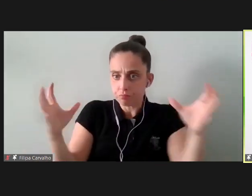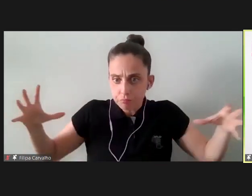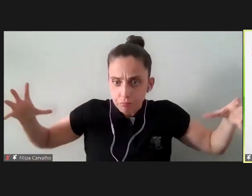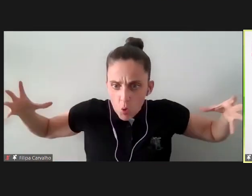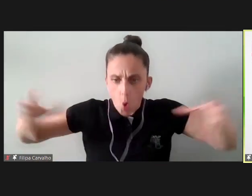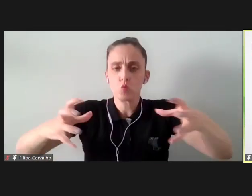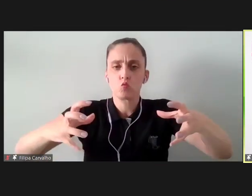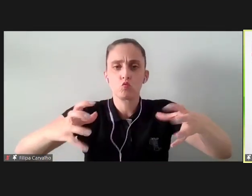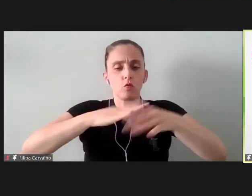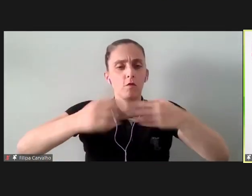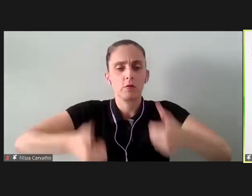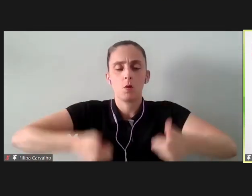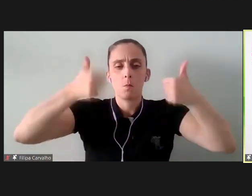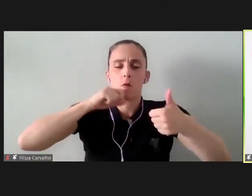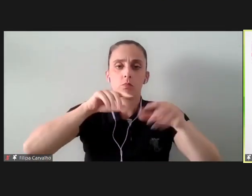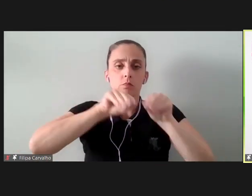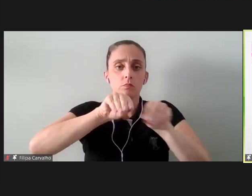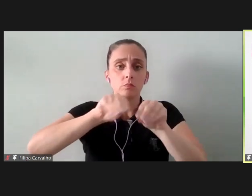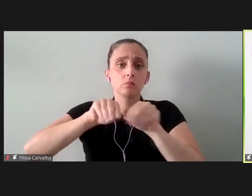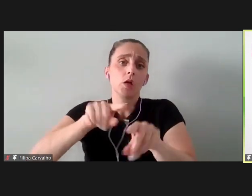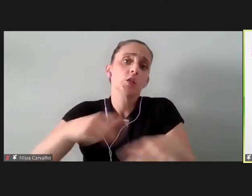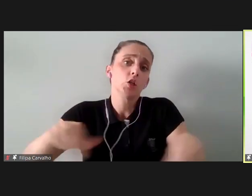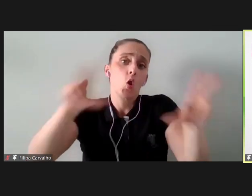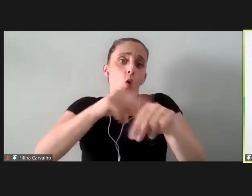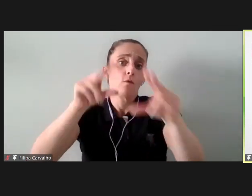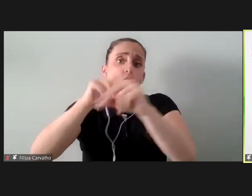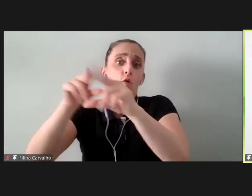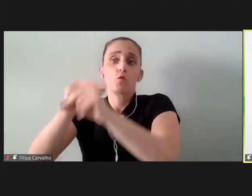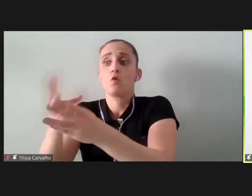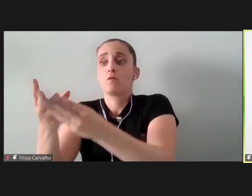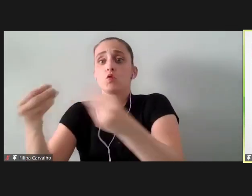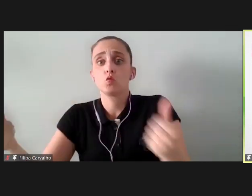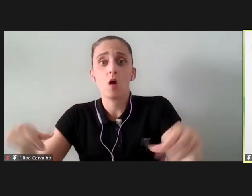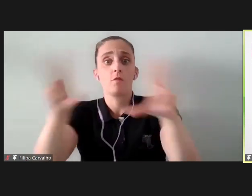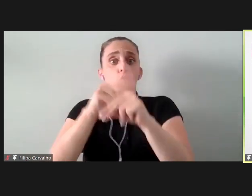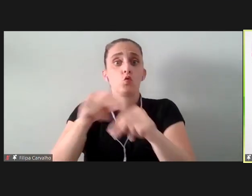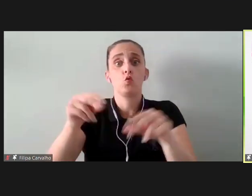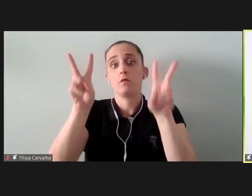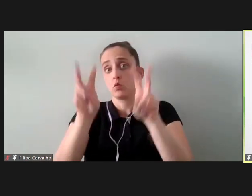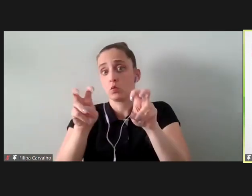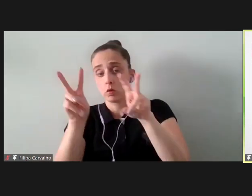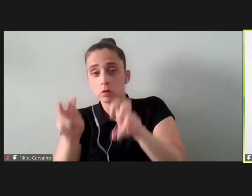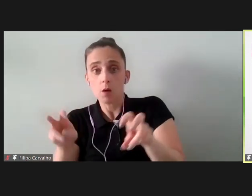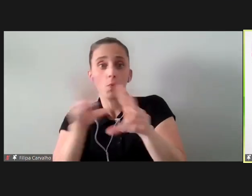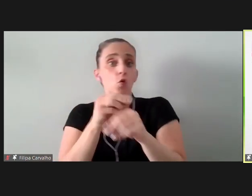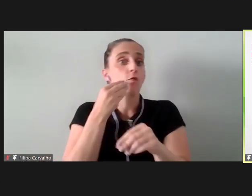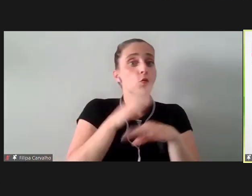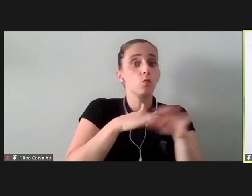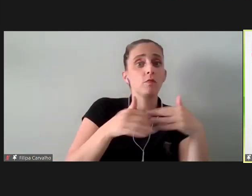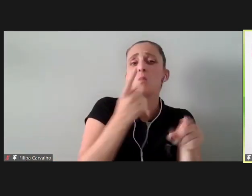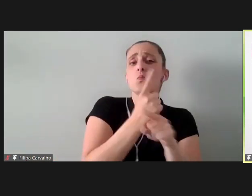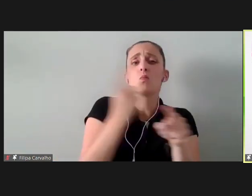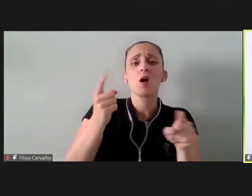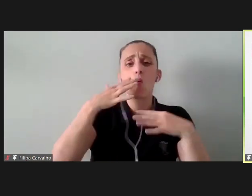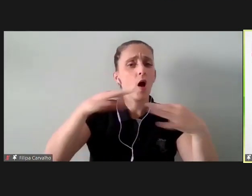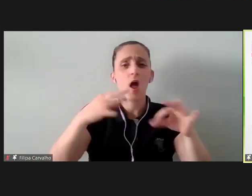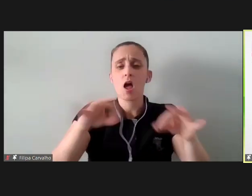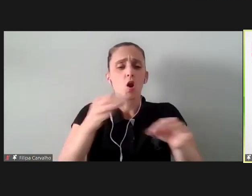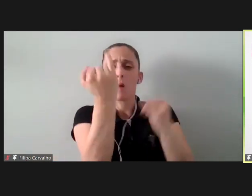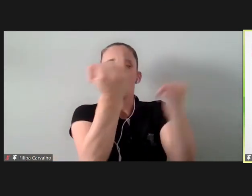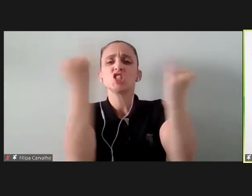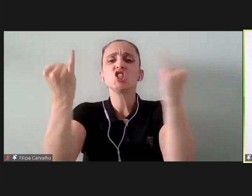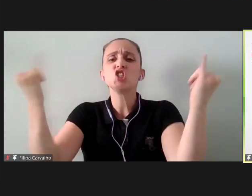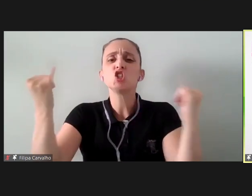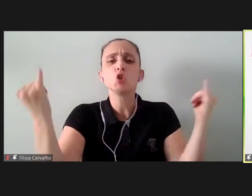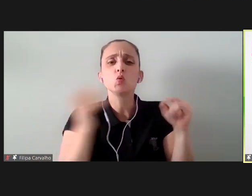inovador pelo processo, é inovador pelo tema e é inovador pelo resultado. Isto porque não é vulgar as instituições de ensino superior per si se organizarem